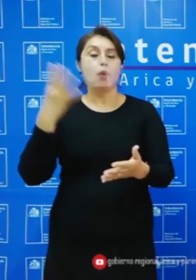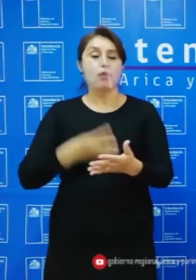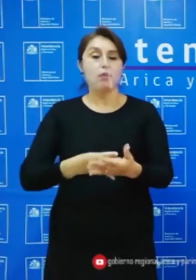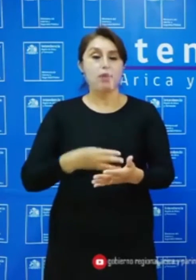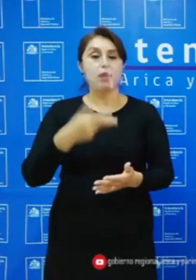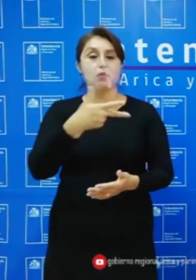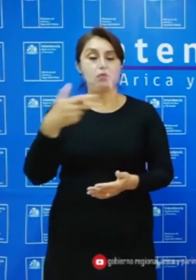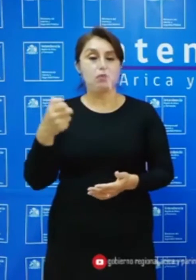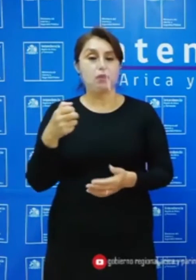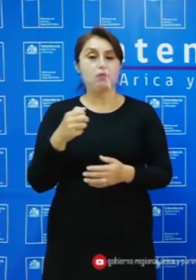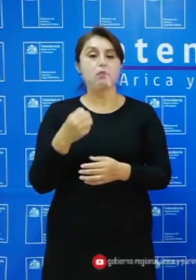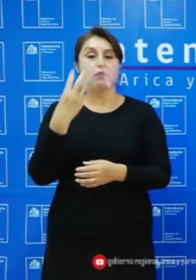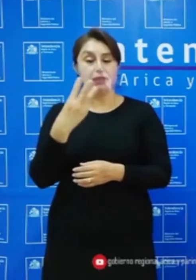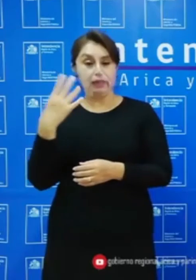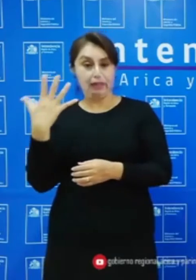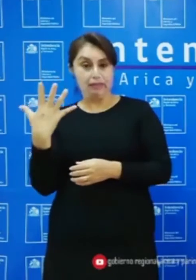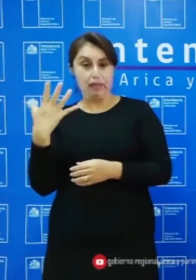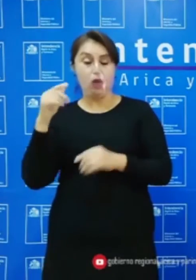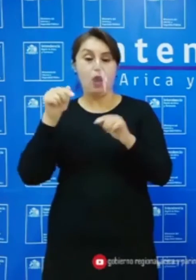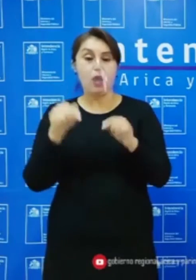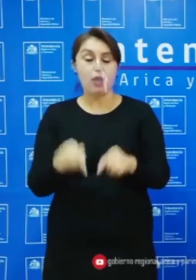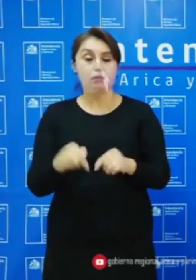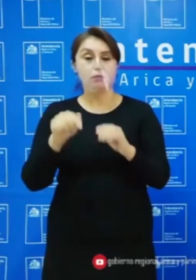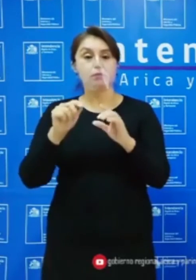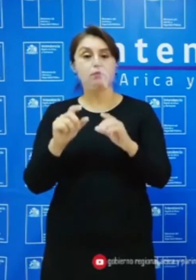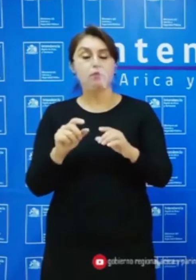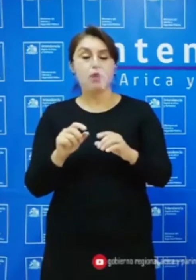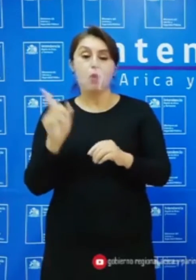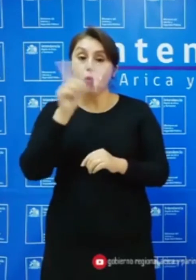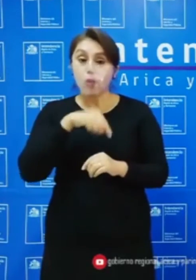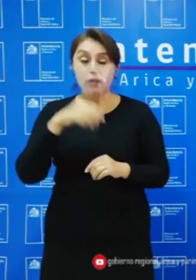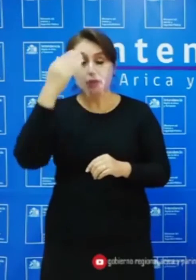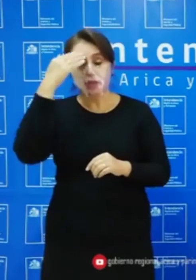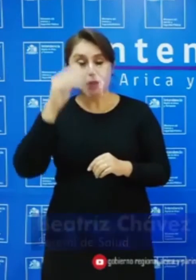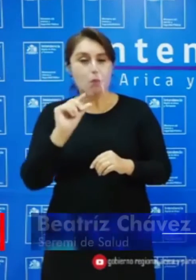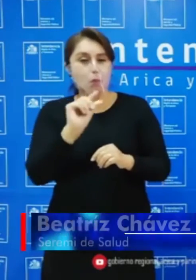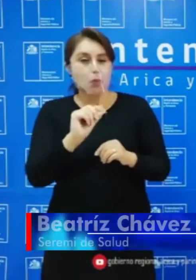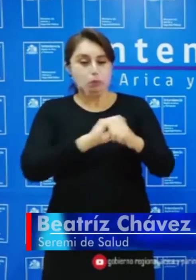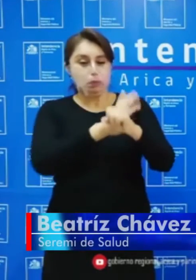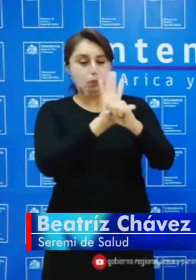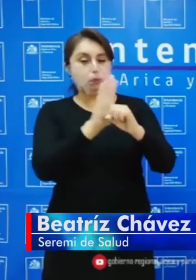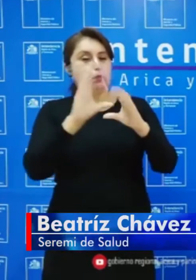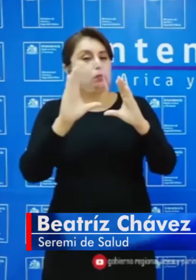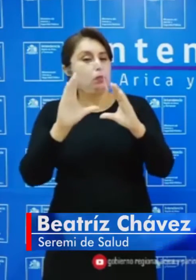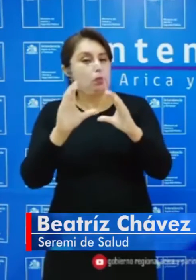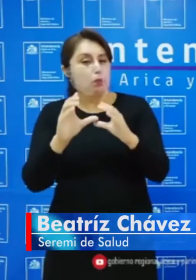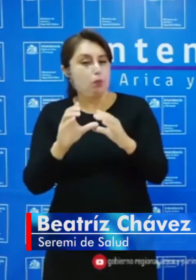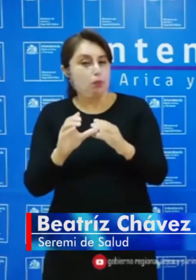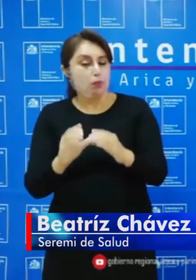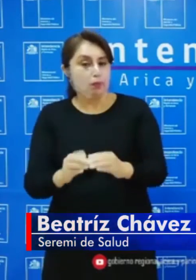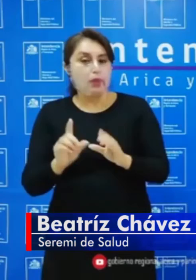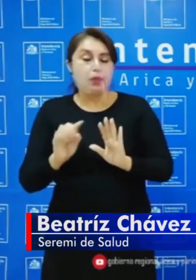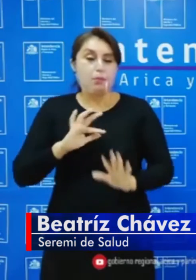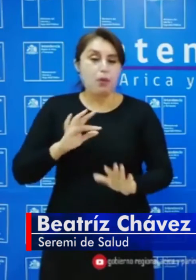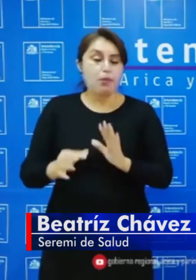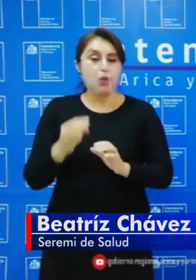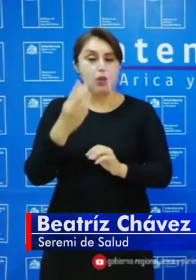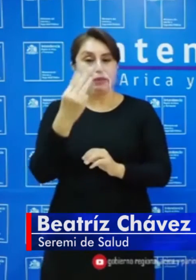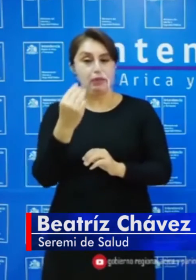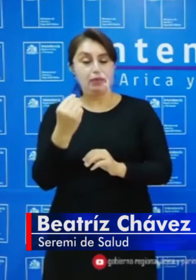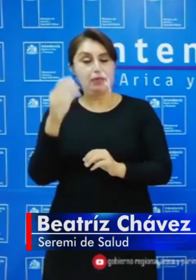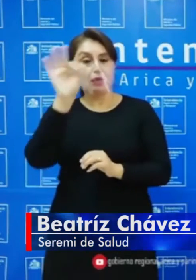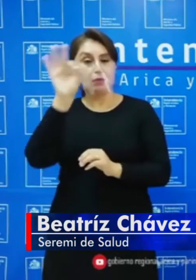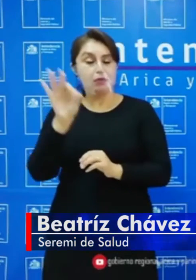4.825. Y vamos con una tendencia a la baja en los últimos días. Habíamos logrado una positividad del 13%